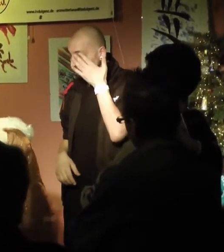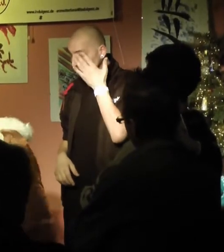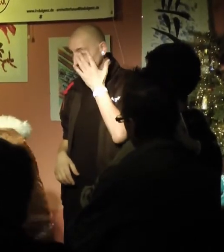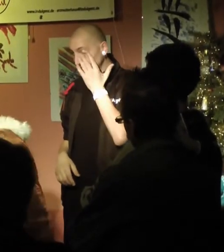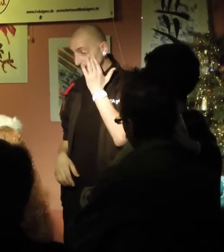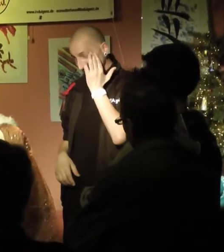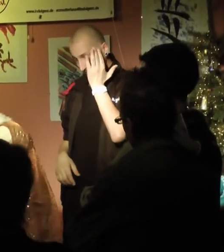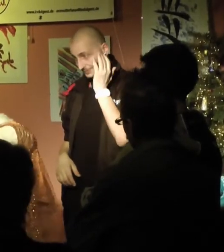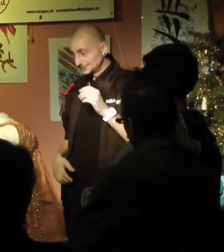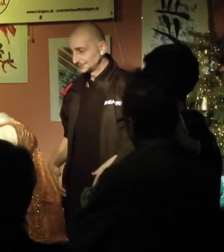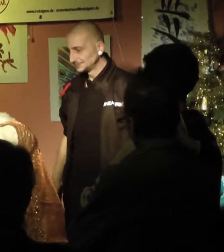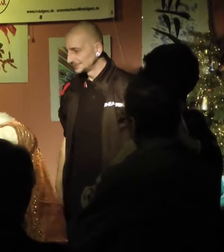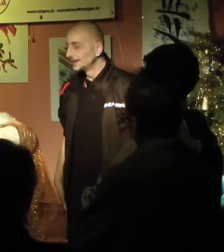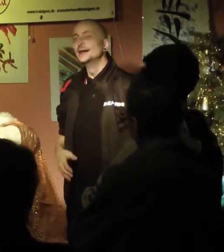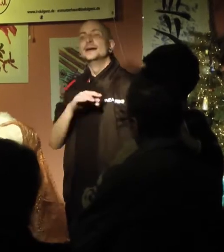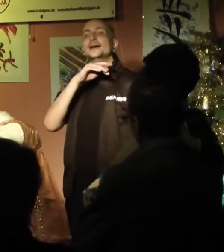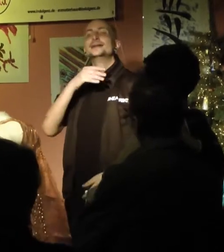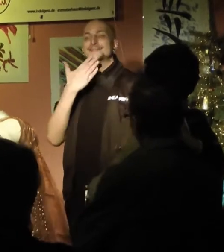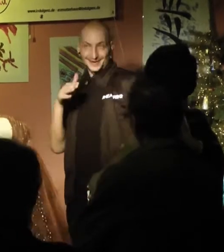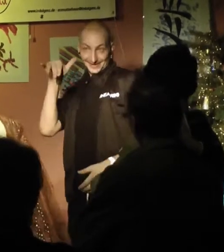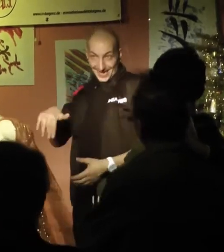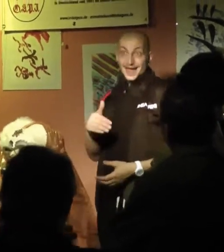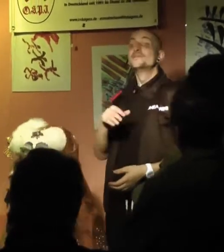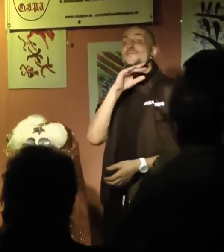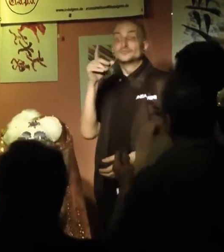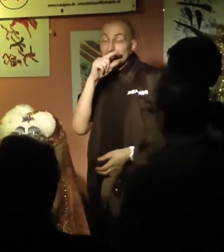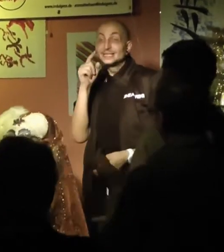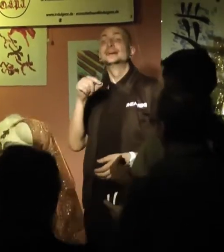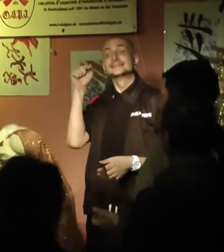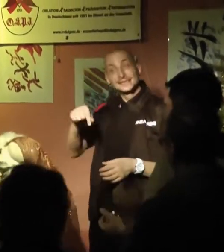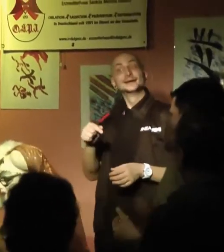Wunderbar. Ja, vielen Dank, Brian, dass du da bist. Viel Spaß noch. Und noch eine schöne